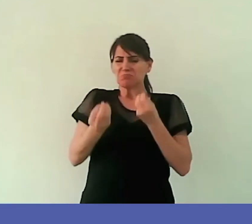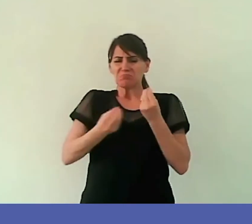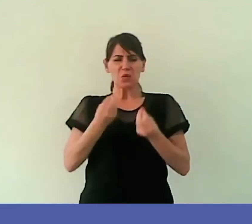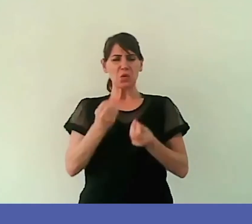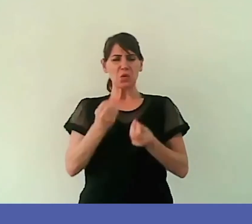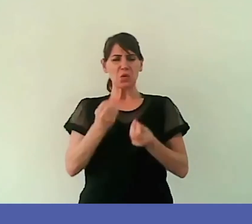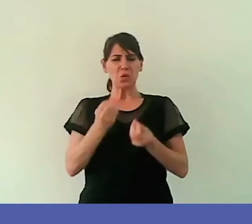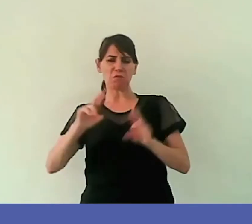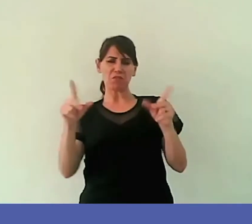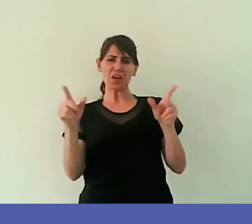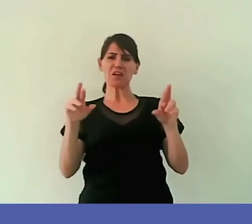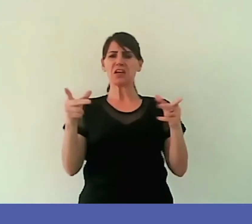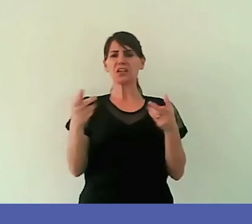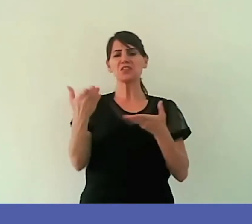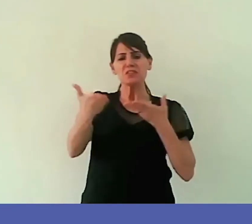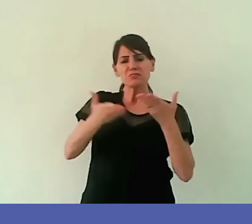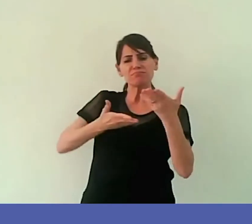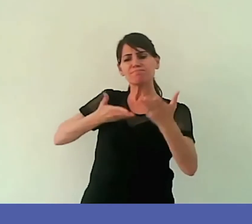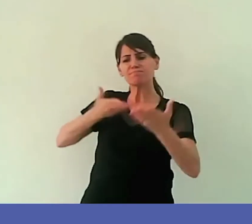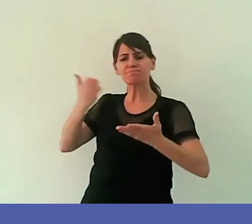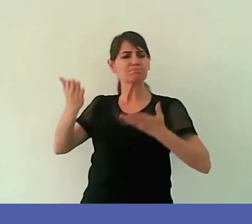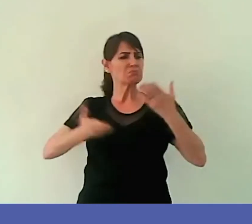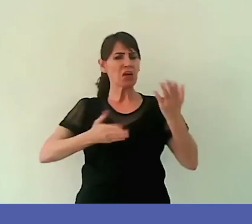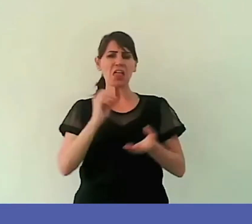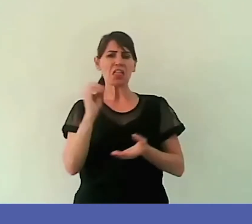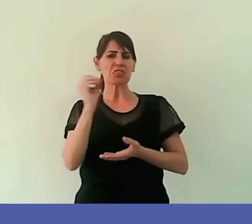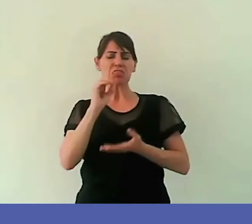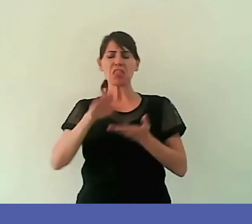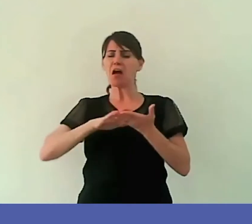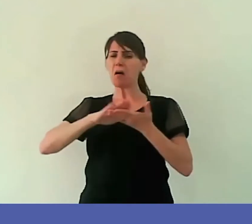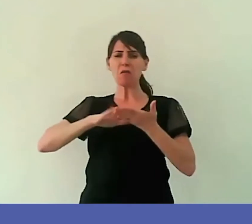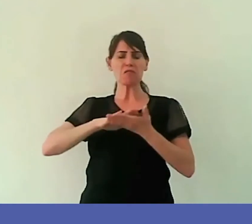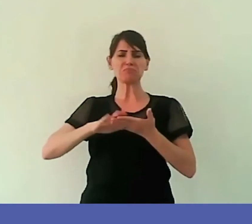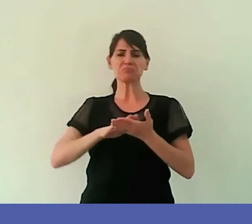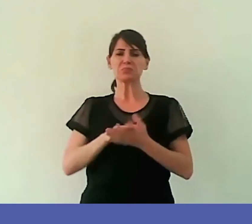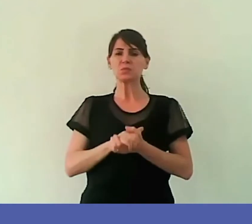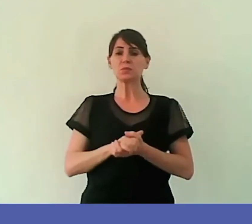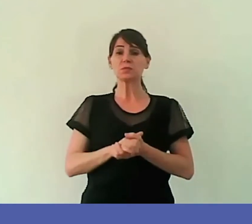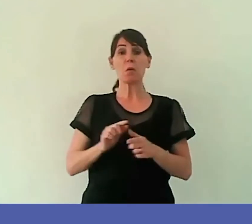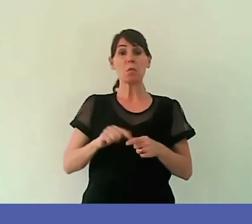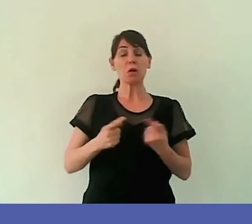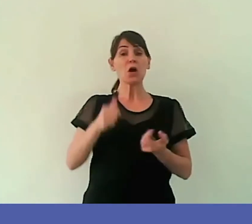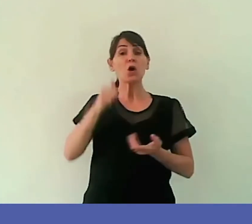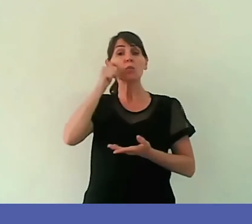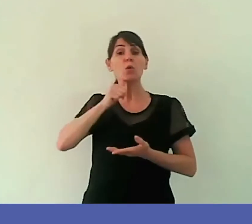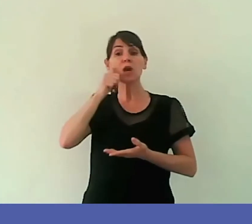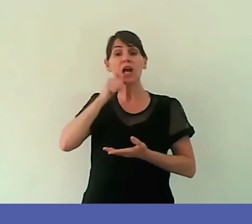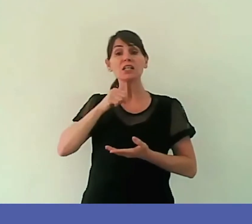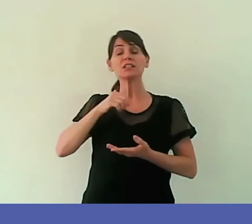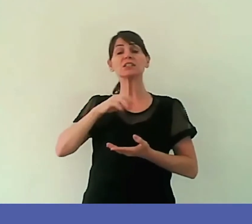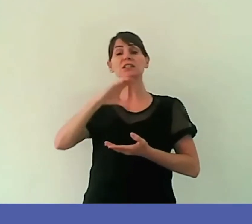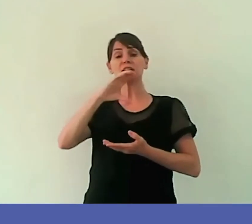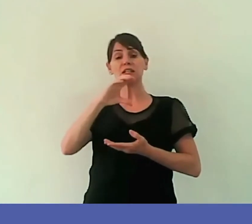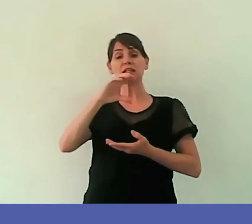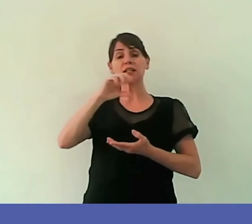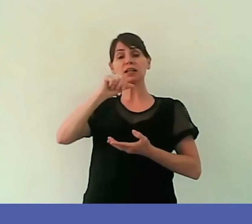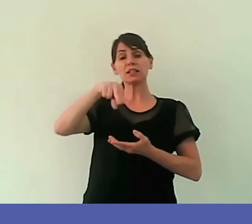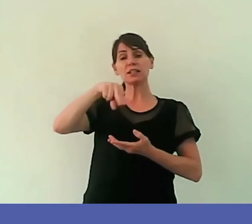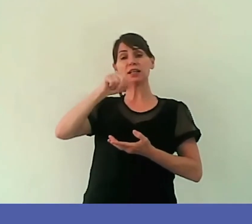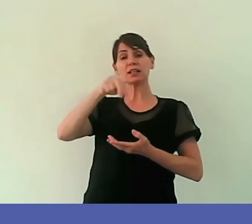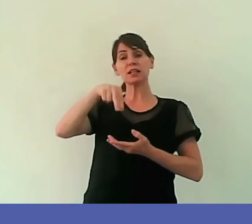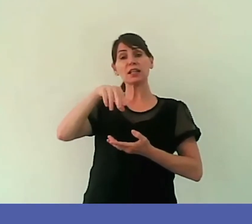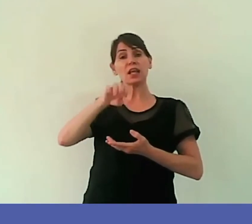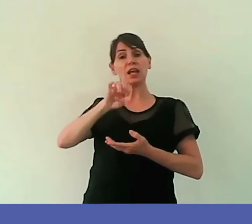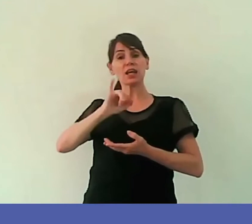pudesse corresponder a ele. Nada correspondia a ele. Irmãos, essas mulheres cananeias não podiam corresponder